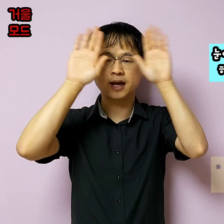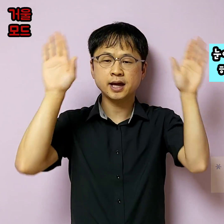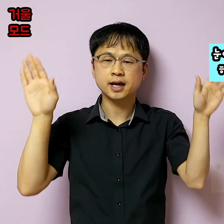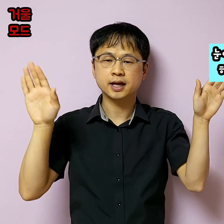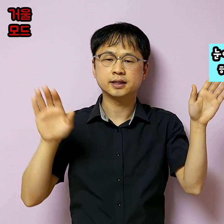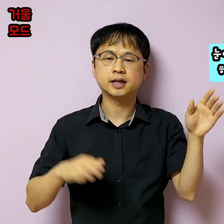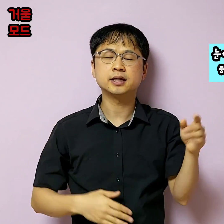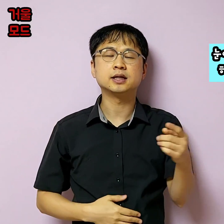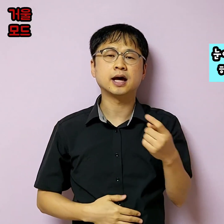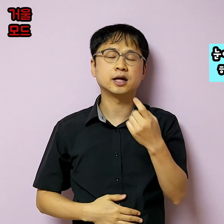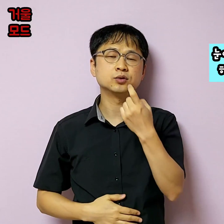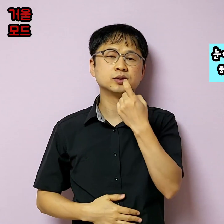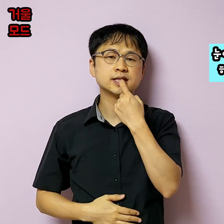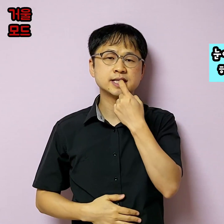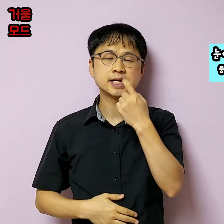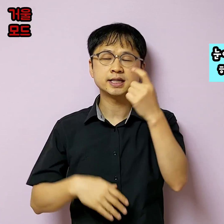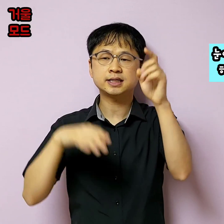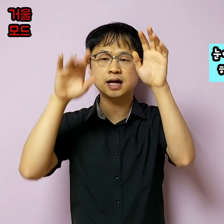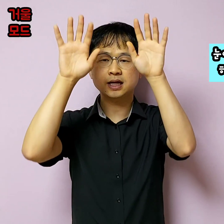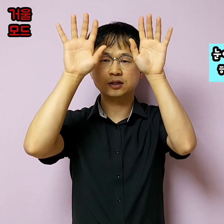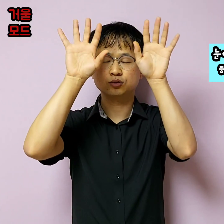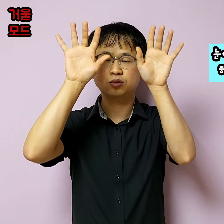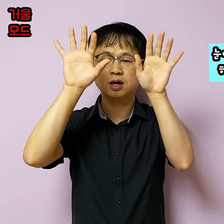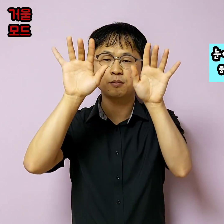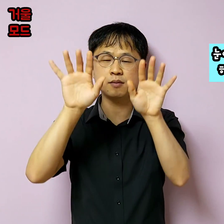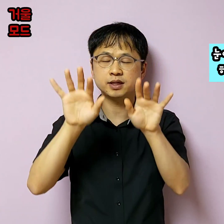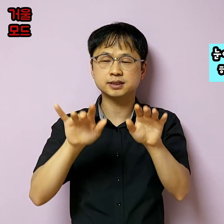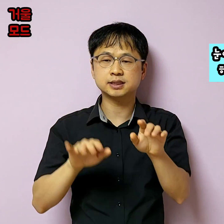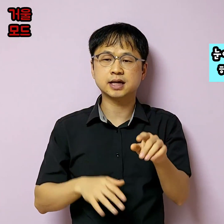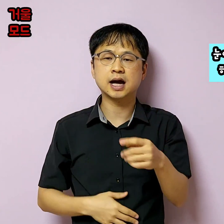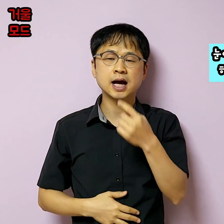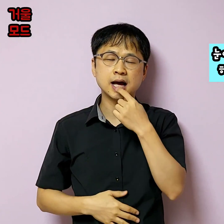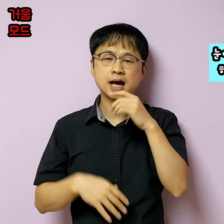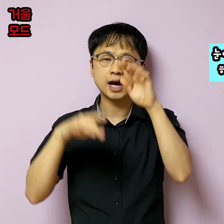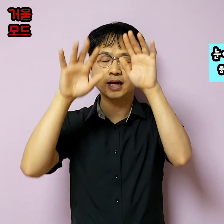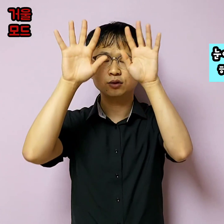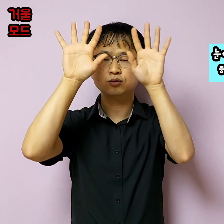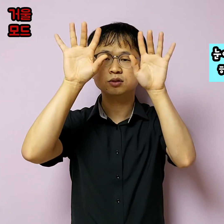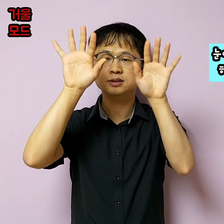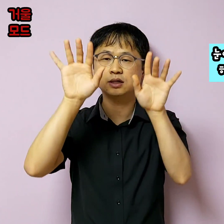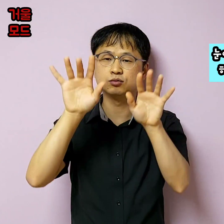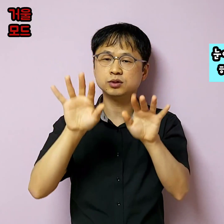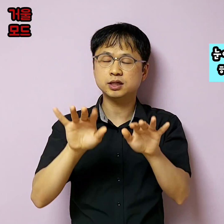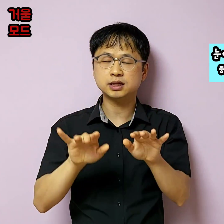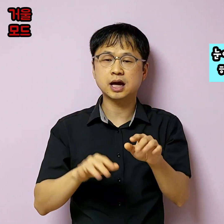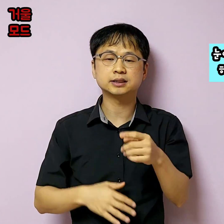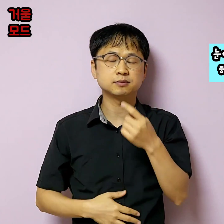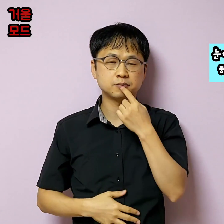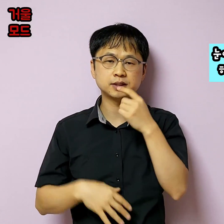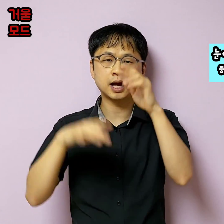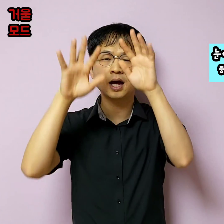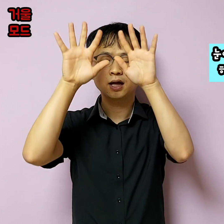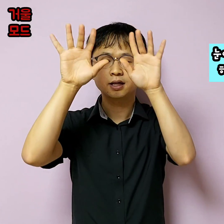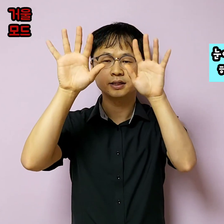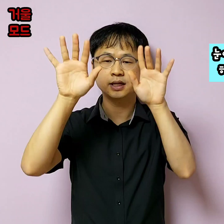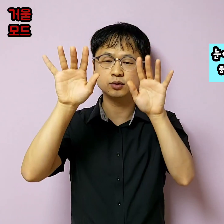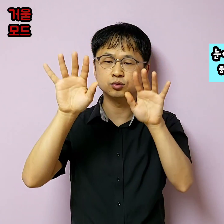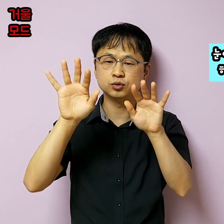하늘에 내린 하얀 눈, 희다라는 수어가 포함되어 있으니까 하얀 눈을 그냥 눈 내리다 하시면 됩니다. 내린